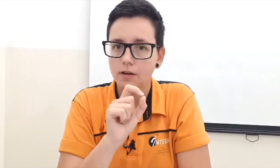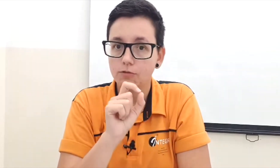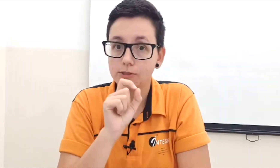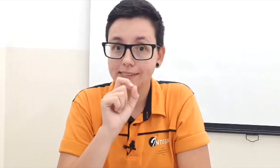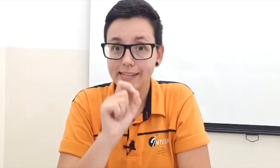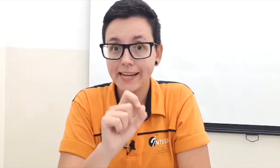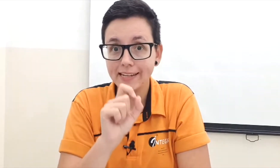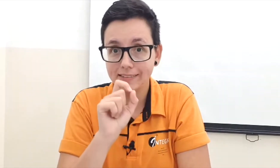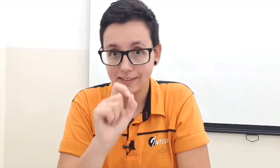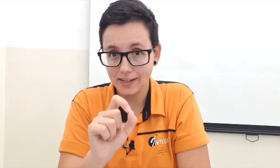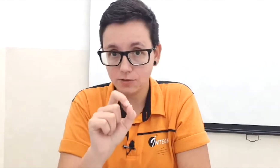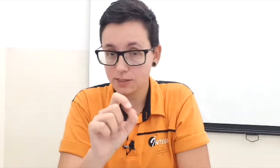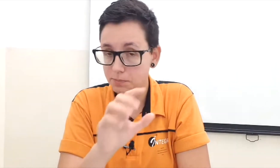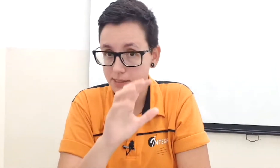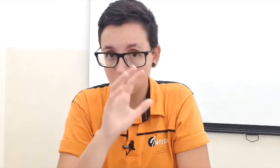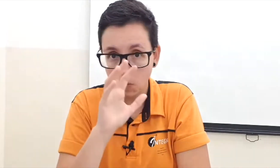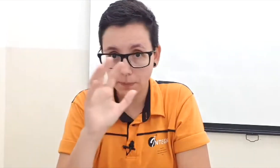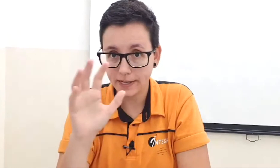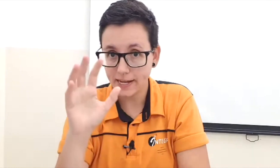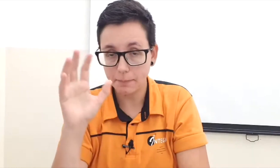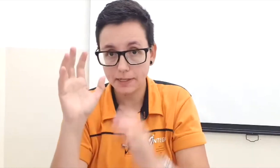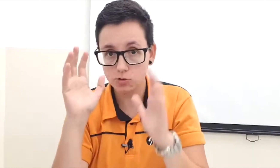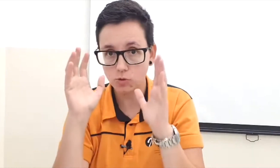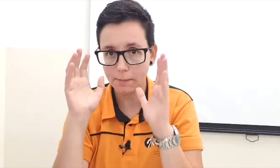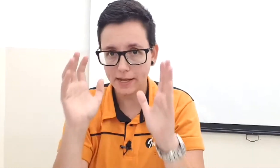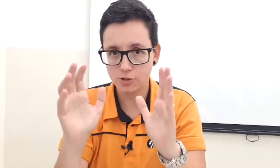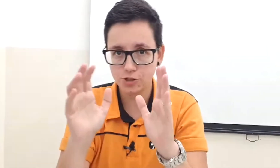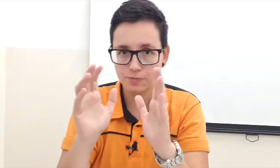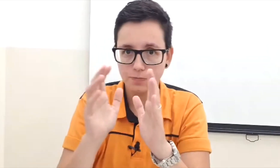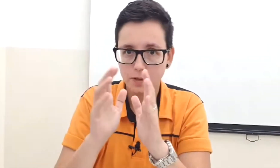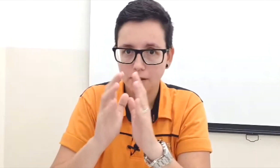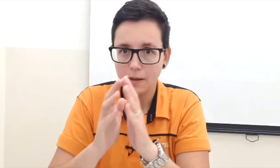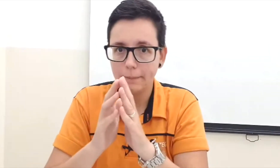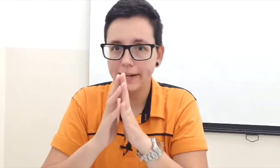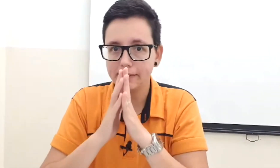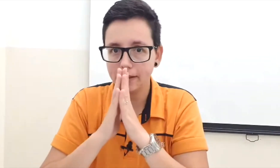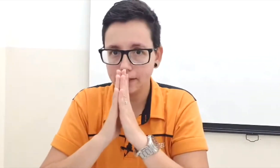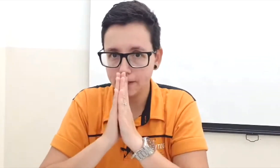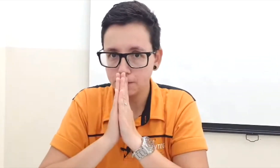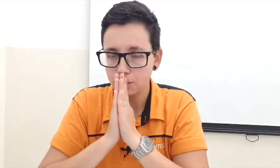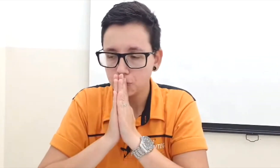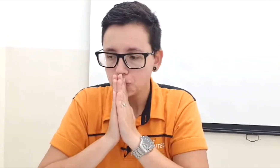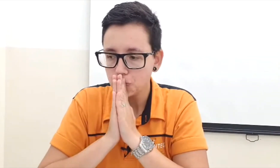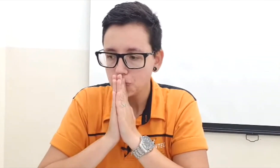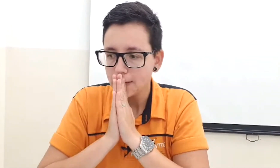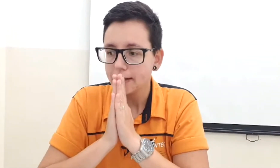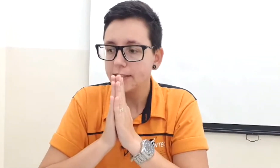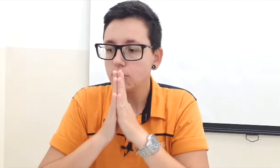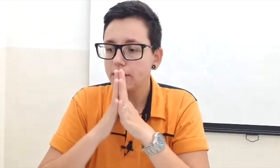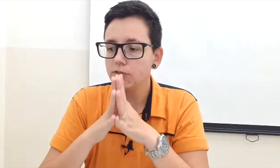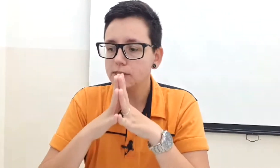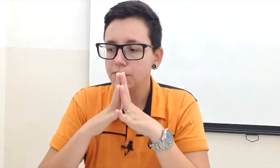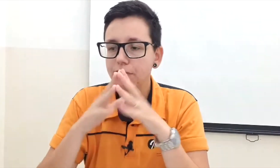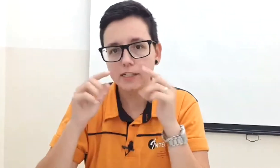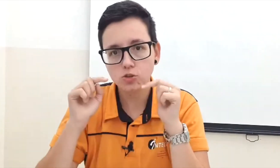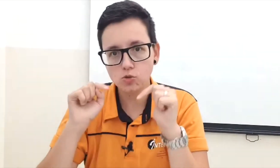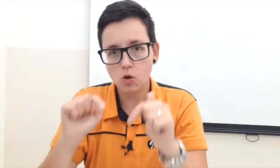Você tem que entender, você precisa compreender, abrir a sua mente para entender que o que você faz